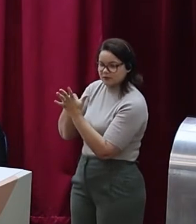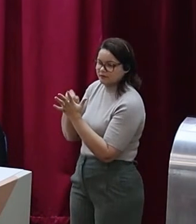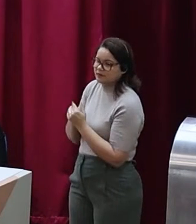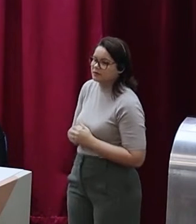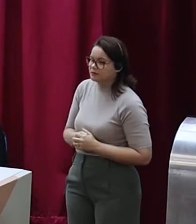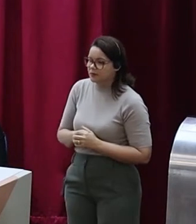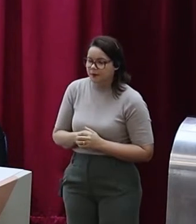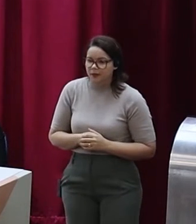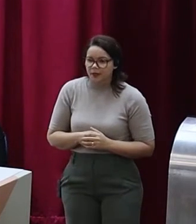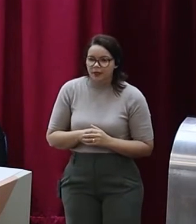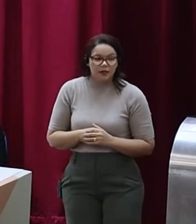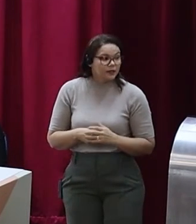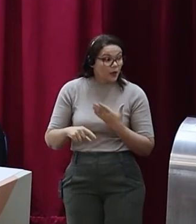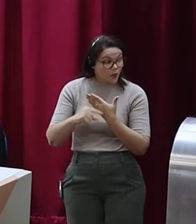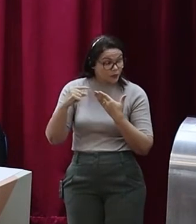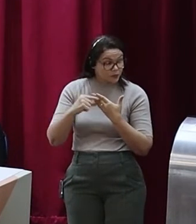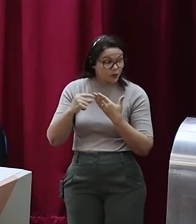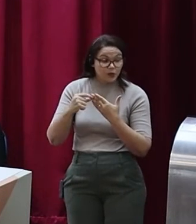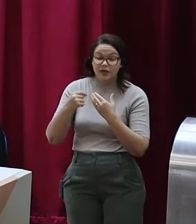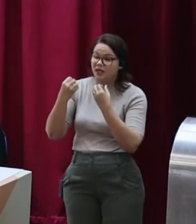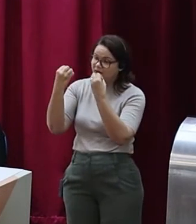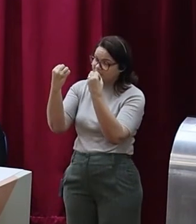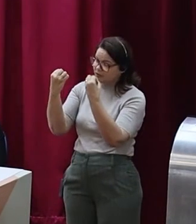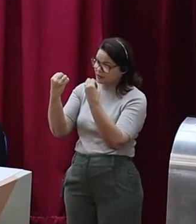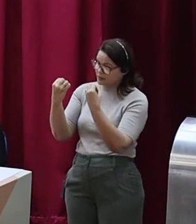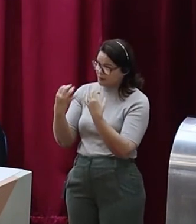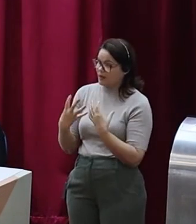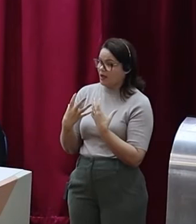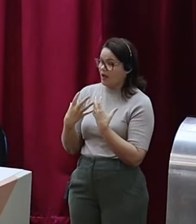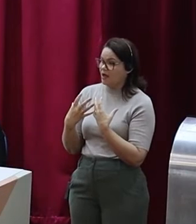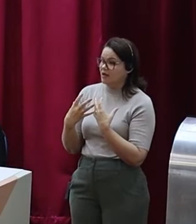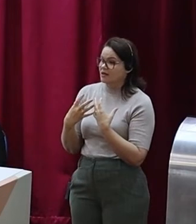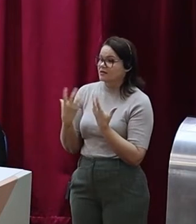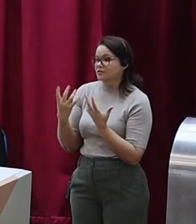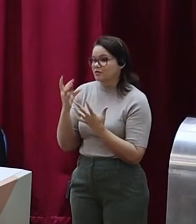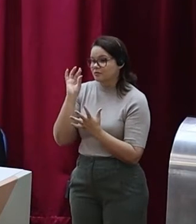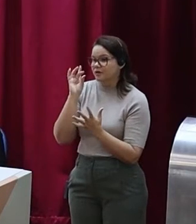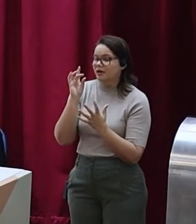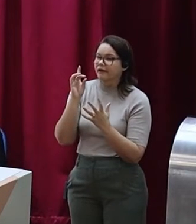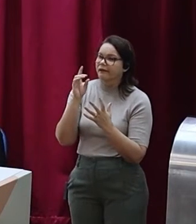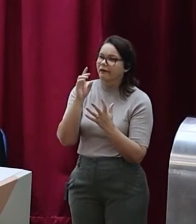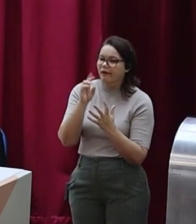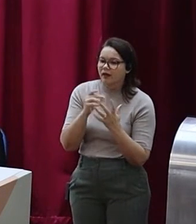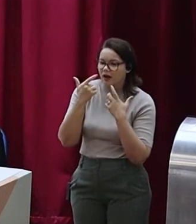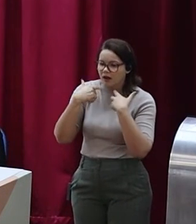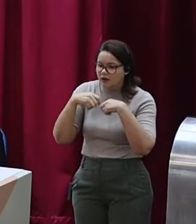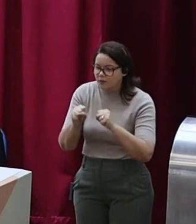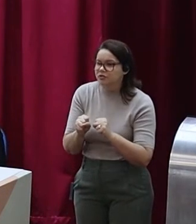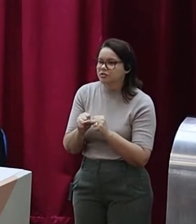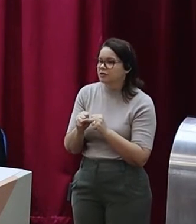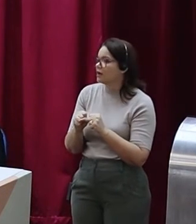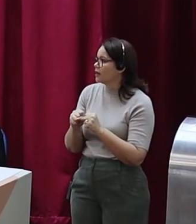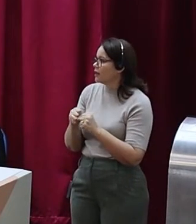fue el primero que habló de normalización lingüística. Y con eso termino. Aracil dice que, por eso me gustó mucho el profesor del